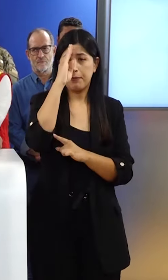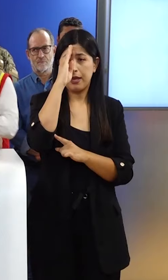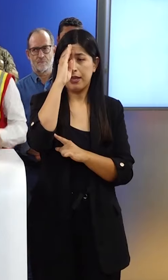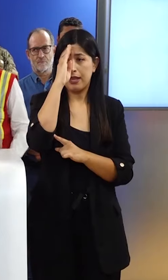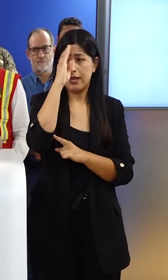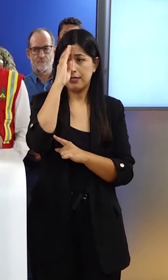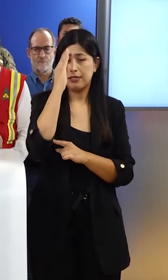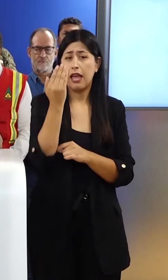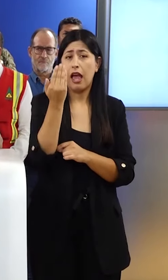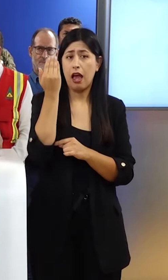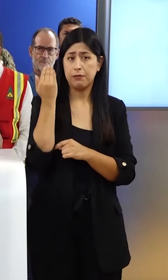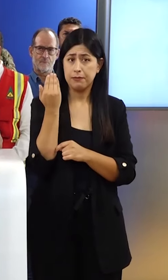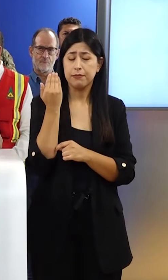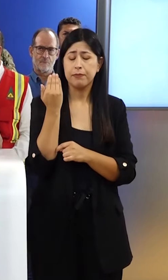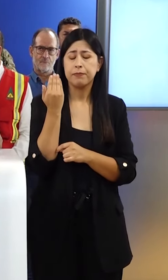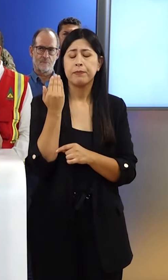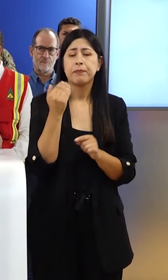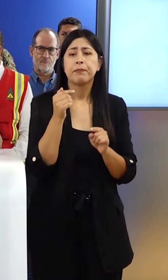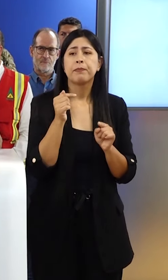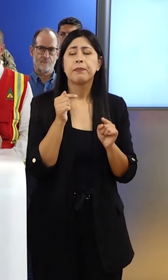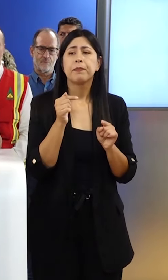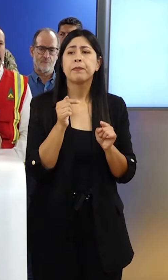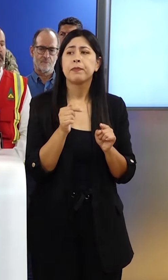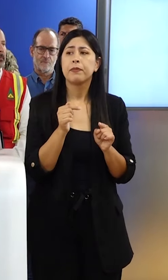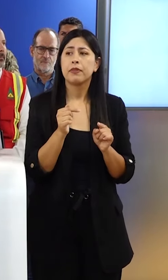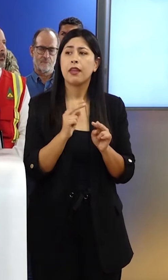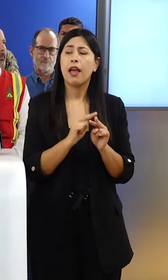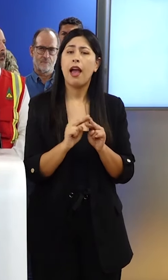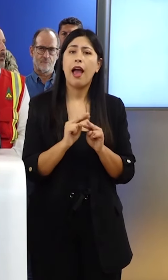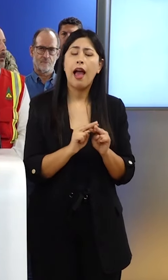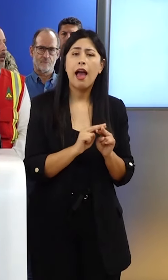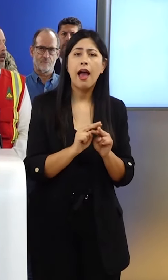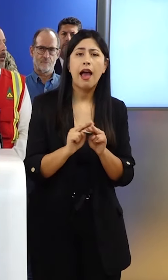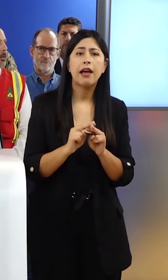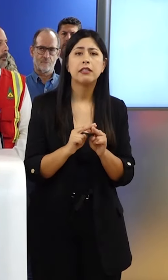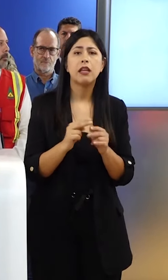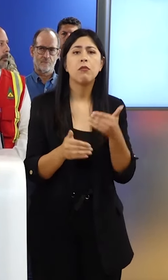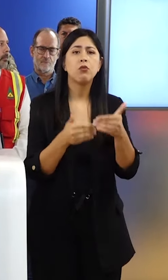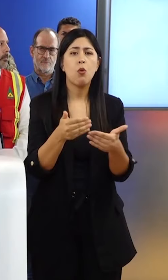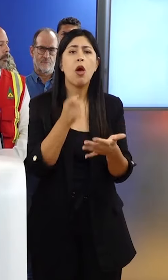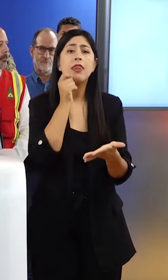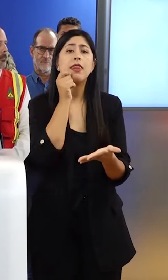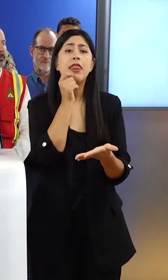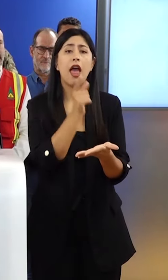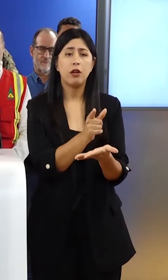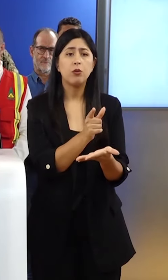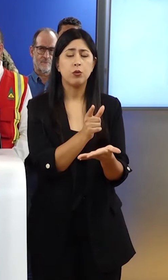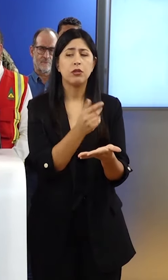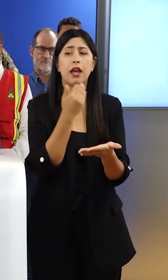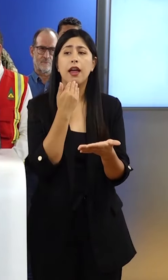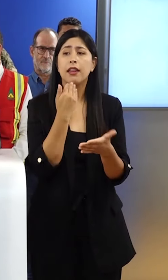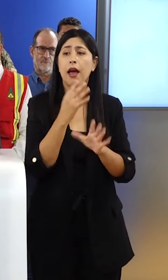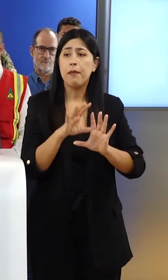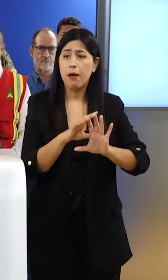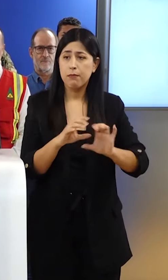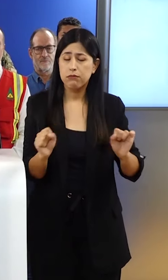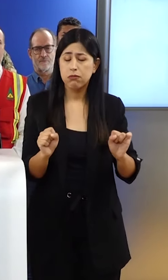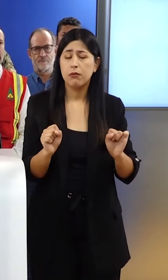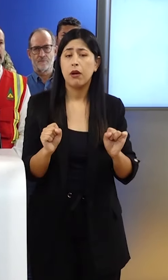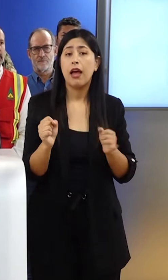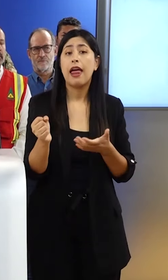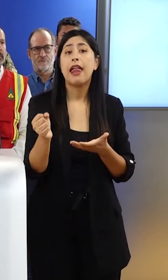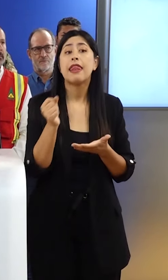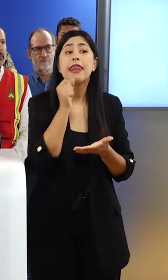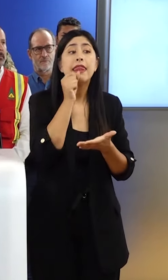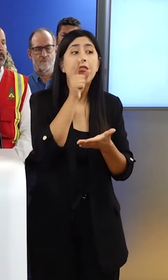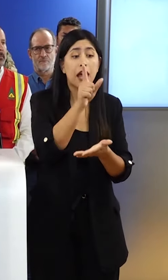las primeras horas es que no solamente se va a actuar esperando las denuncias sino que una vez que se recibe una denuncia en un